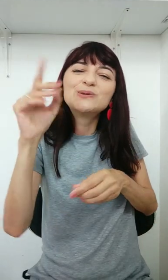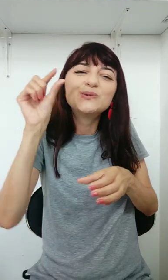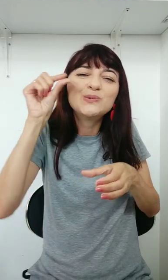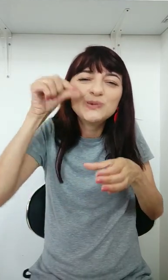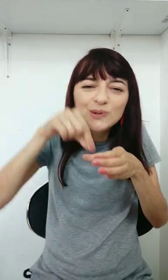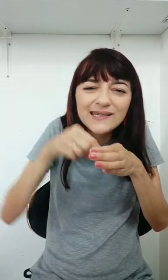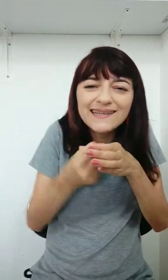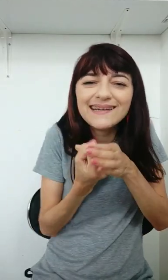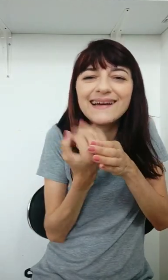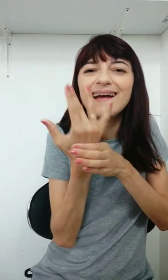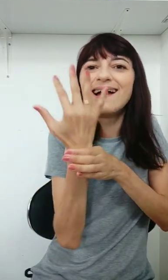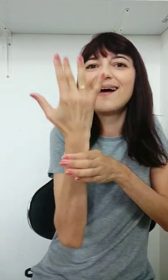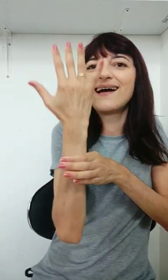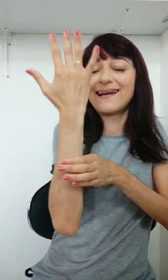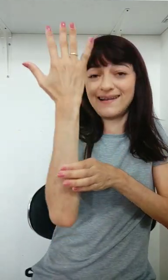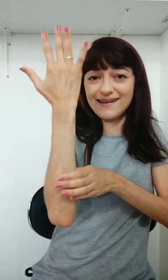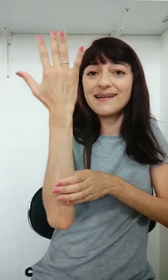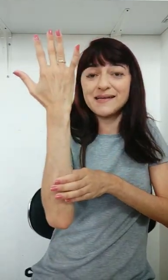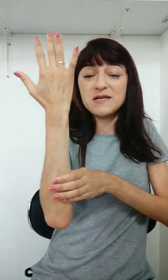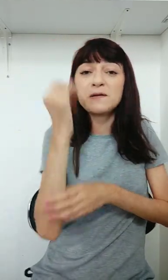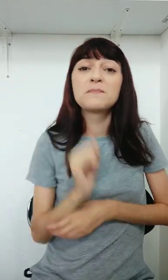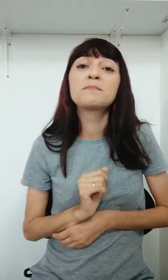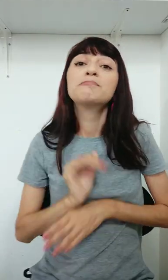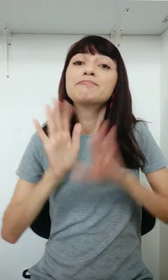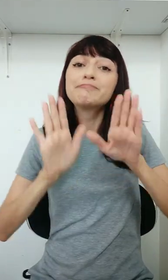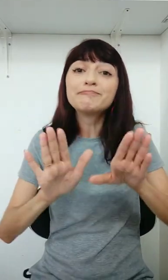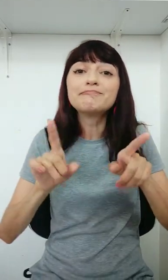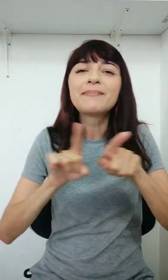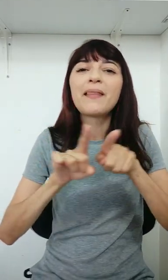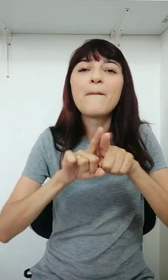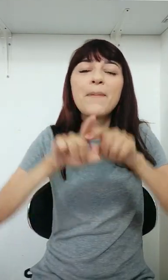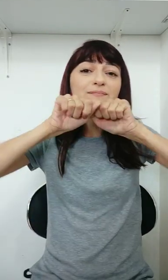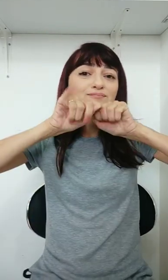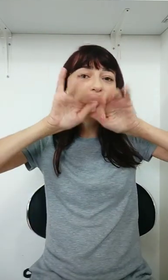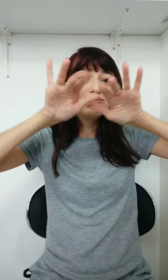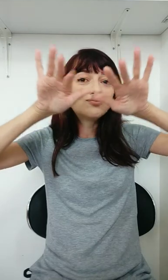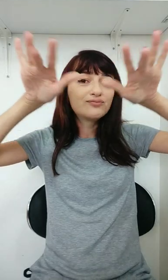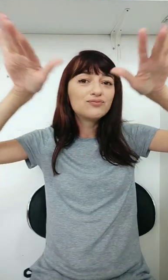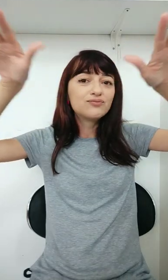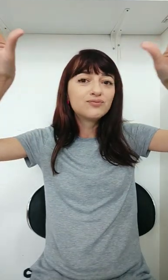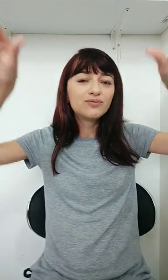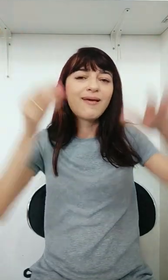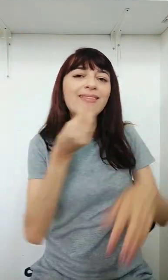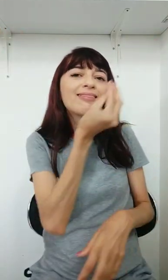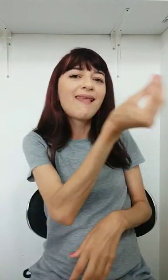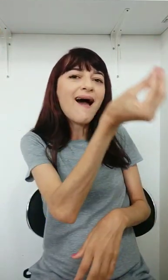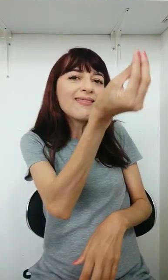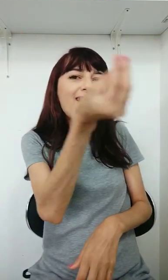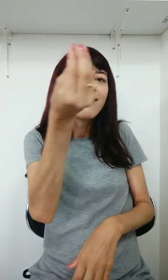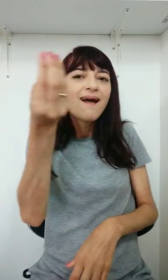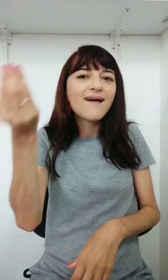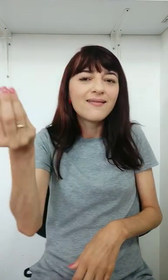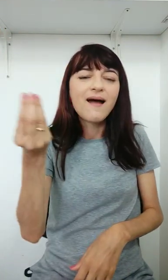é? Então, vocês têm que cuidar dessa sementinha que eu estou plantando, tá bom? E outra coisa, vocês também são responsáveis